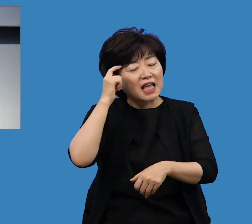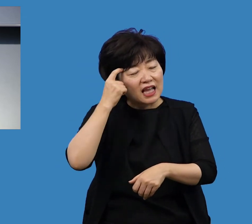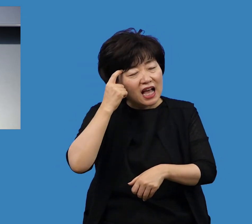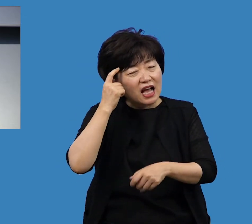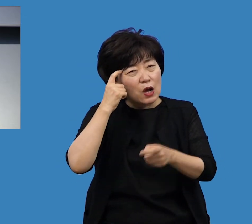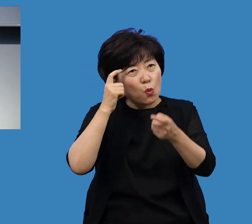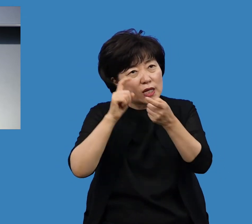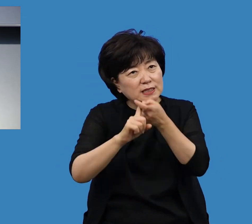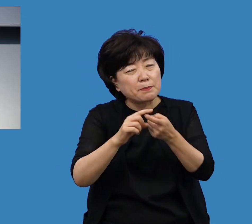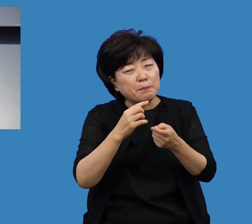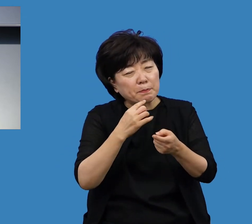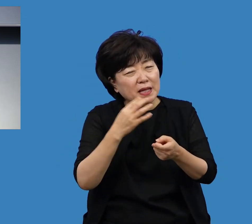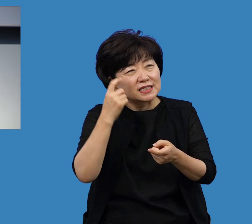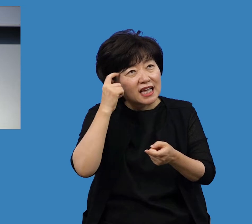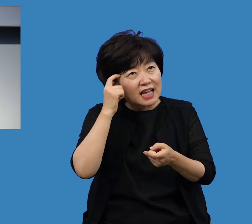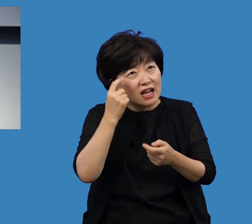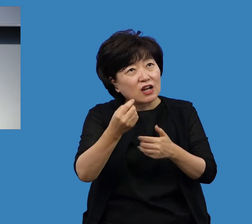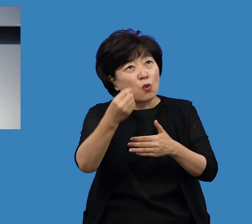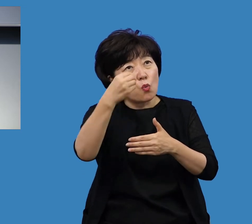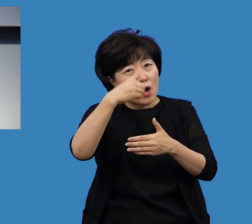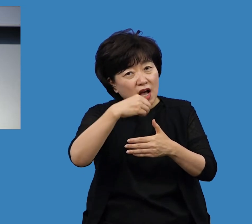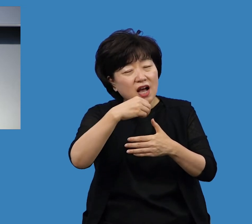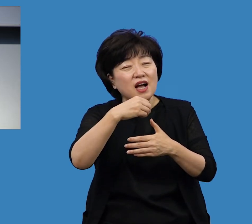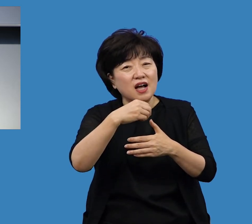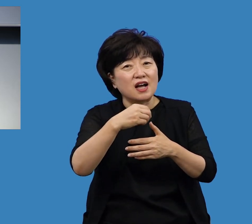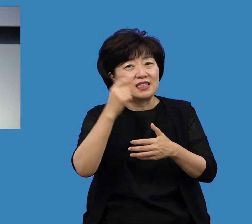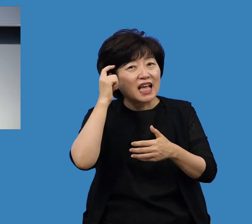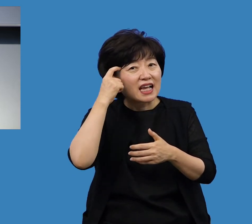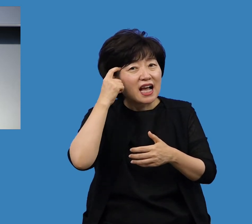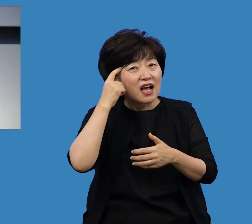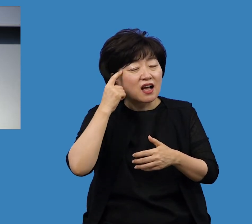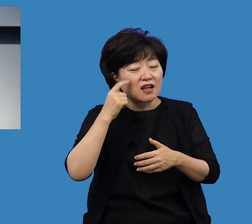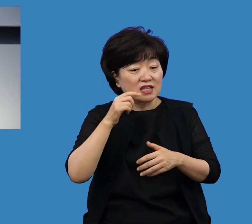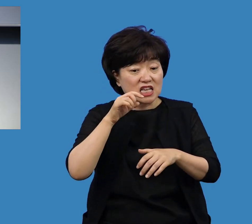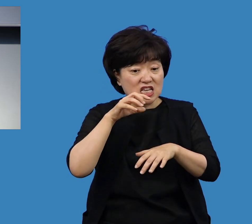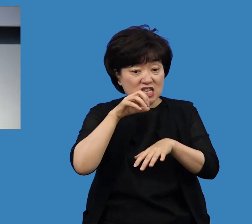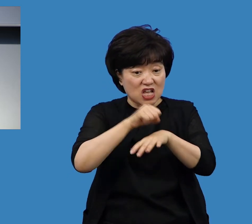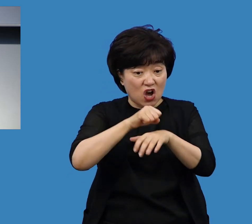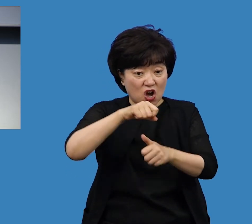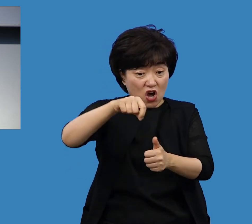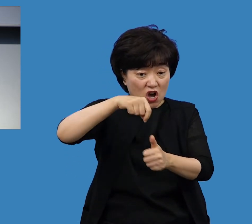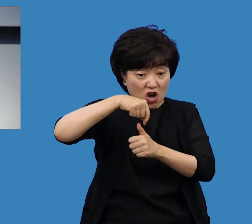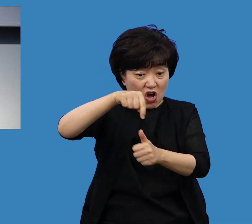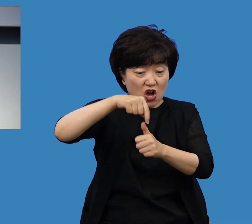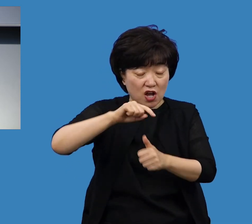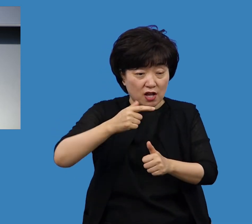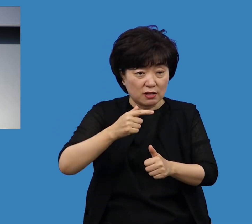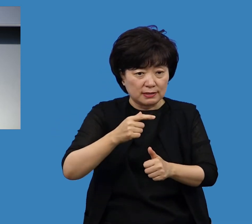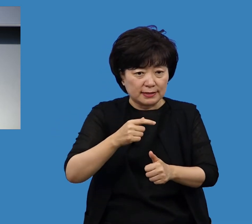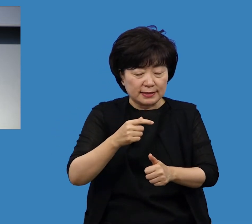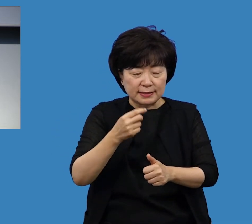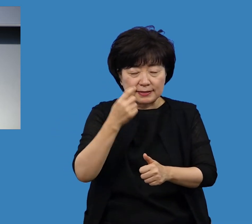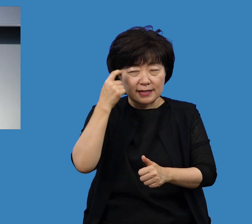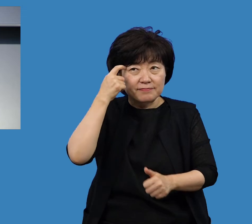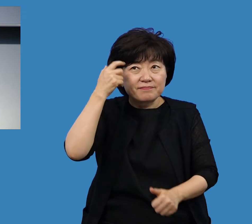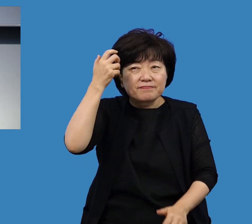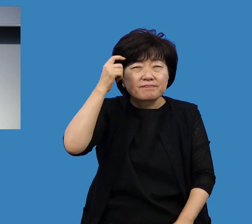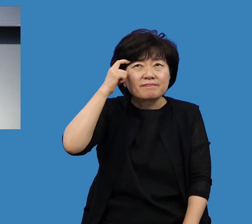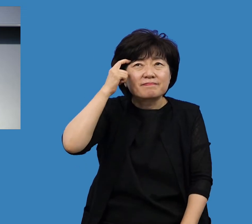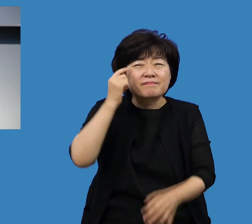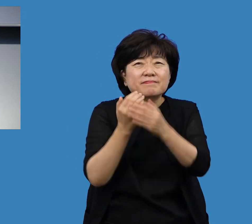거예요. 뭐 그 단계에서는 뭐 영이 역사하는 게 아닐 수 있어. 그런데 계속 주목해서 보면,